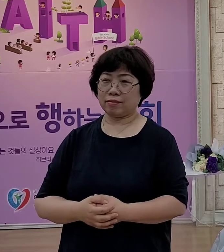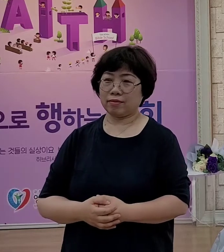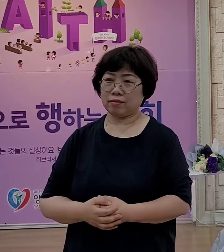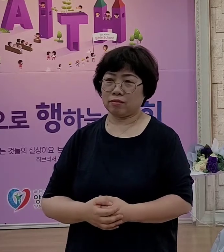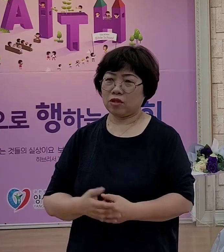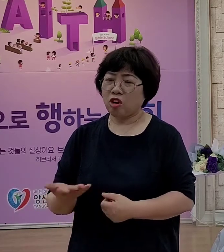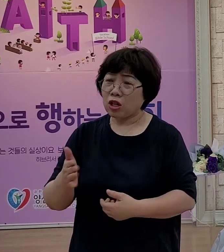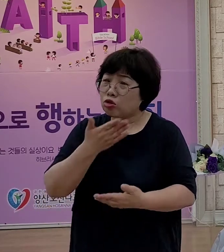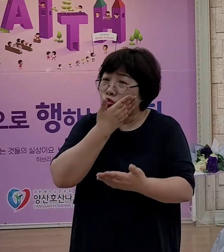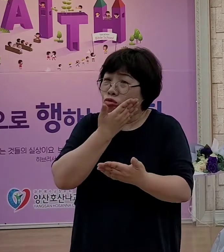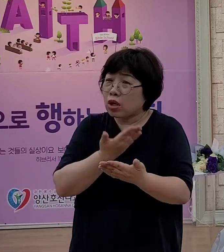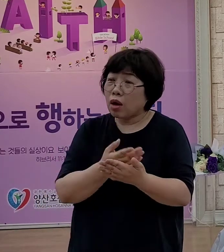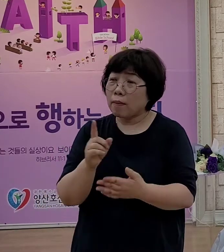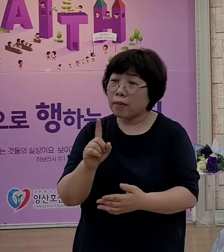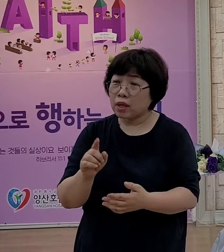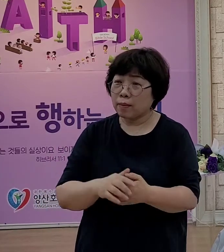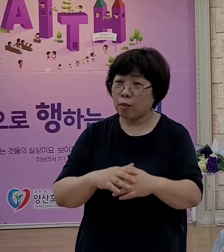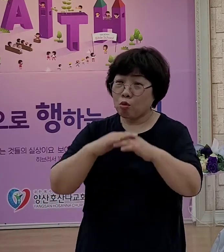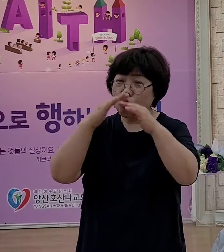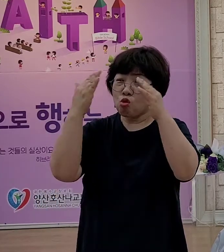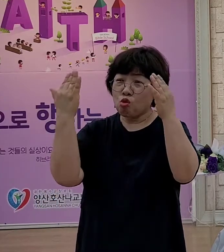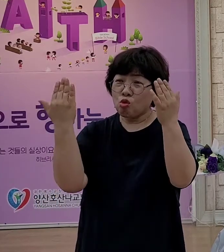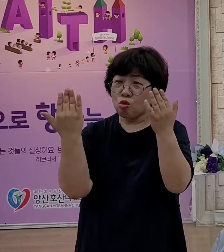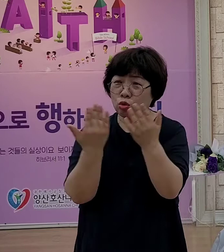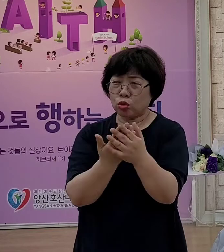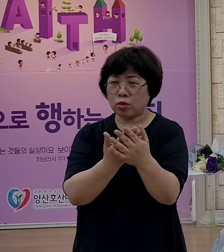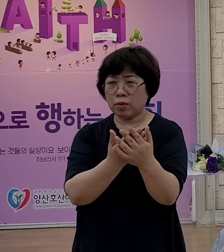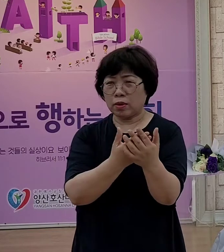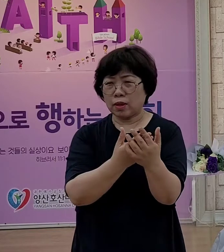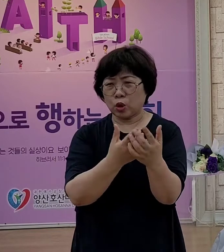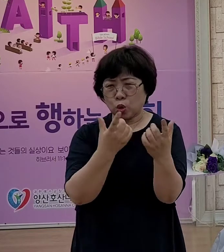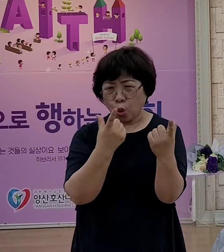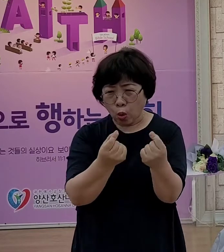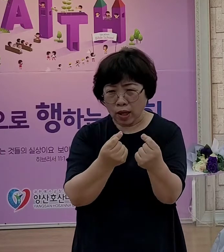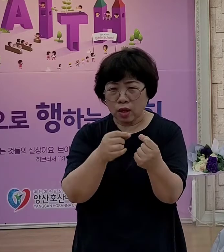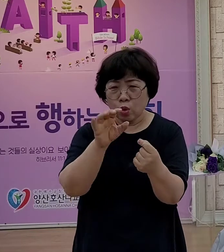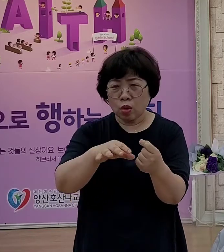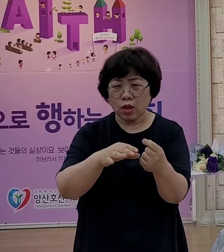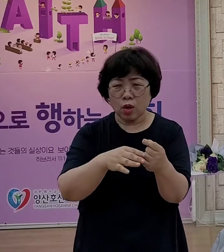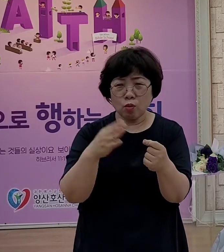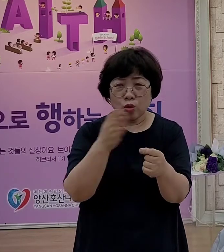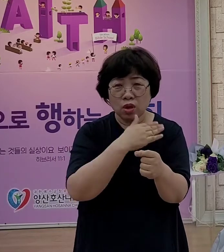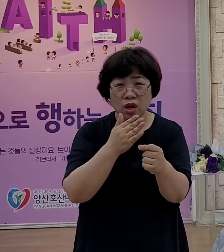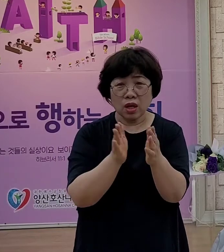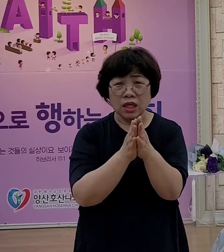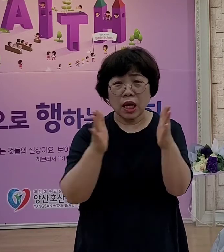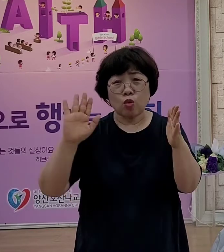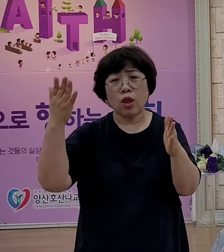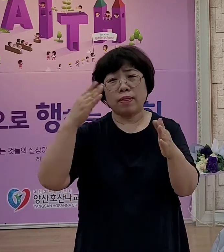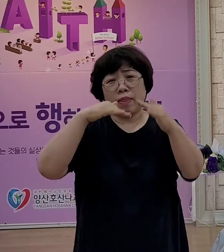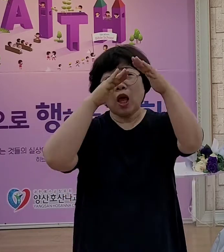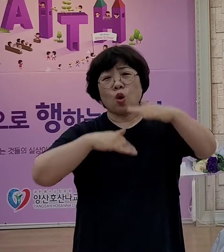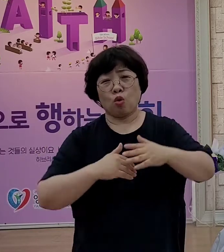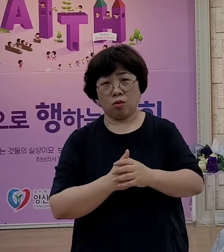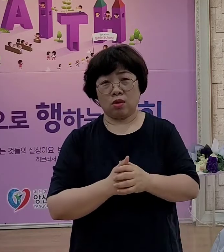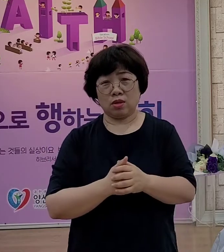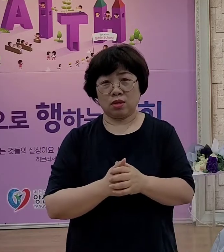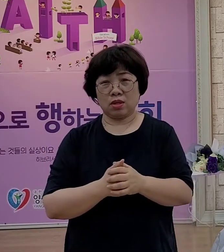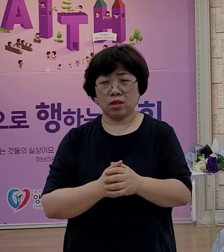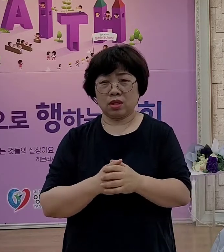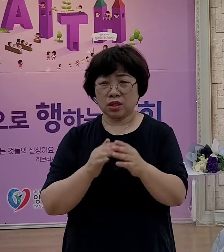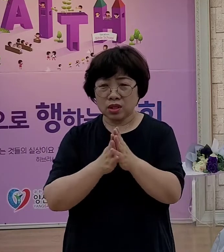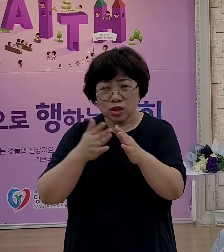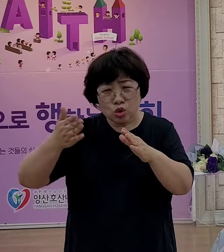근데 중요한 건 뭐냐면 전부 다 같은 데서 나온 말이에요. 같은 데서. 지금도